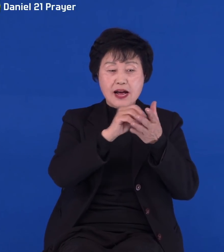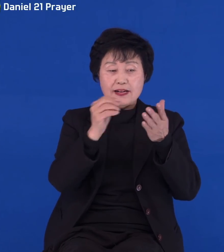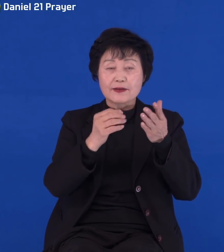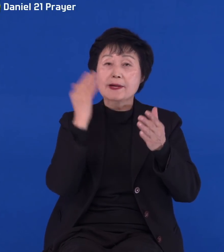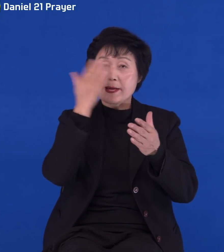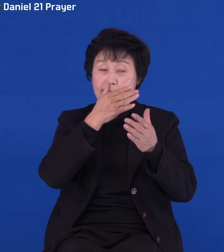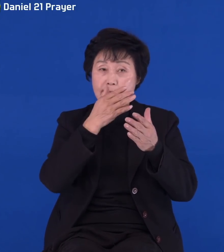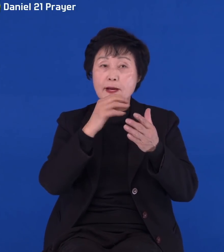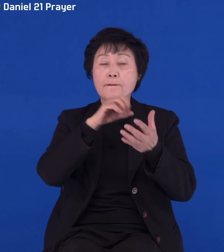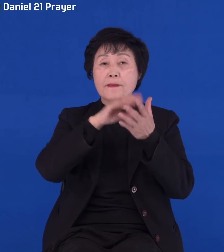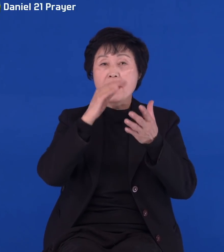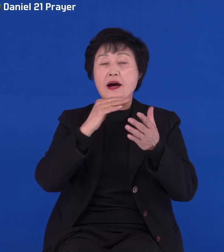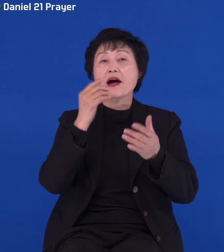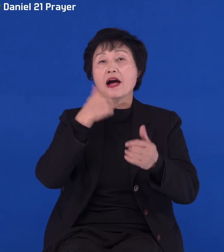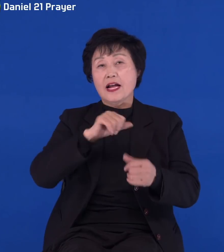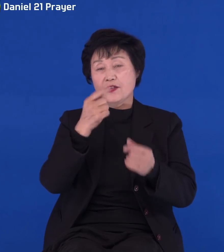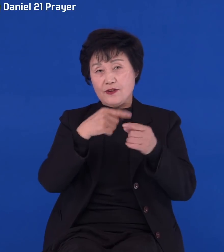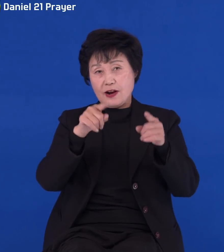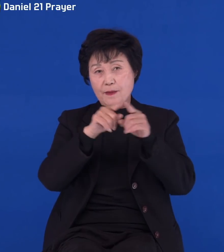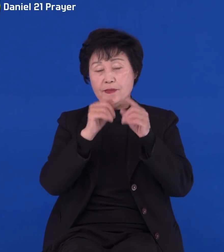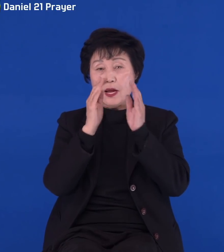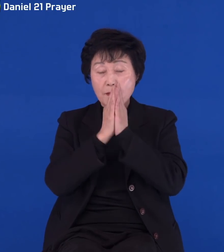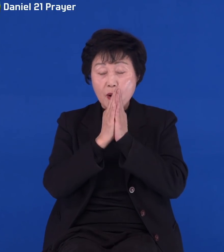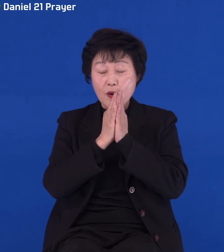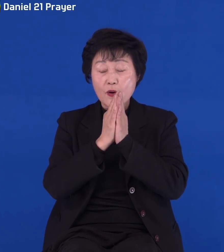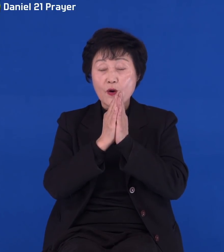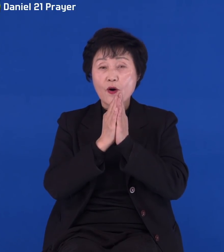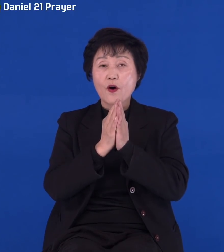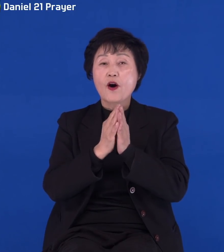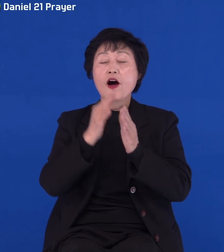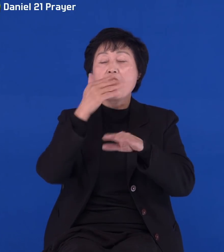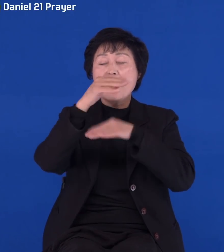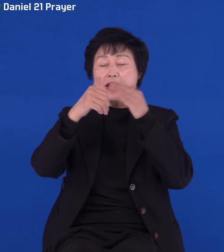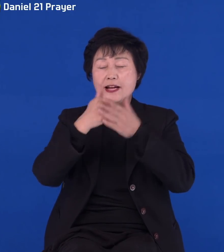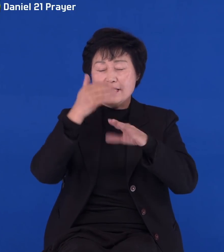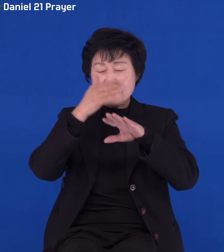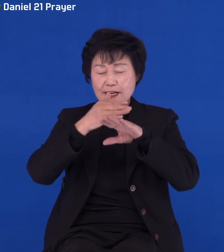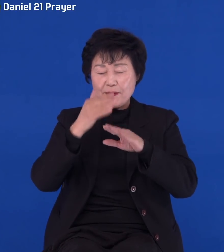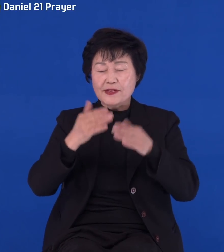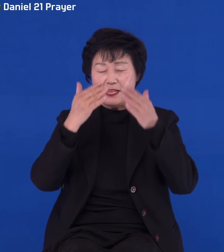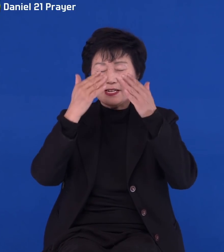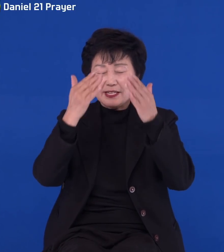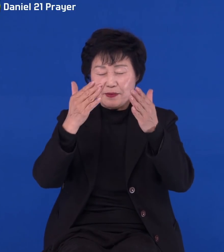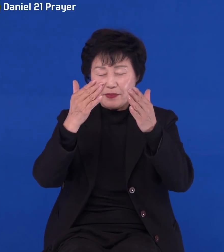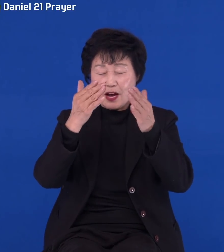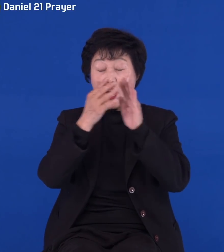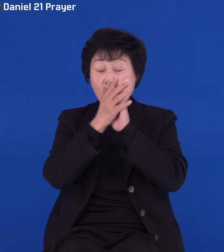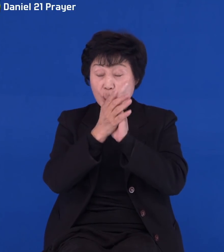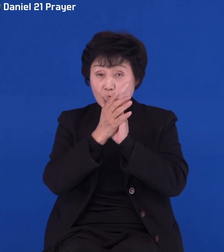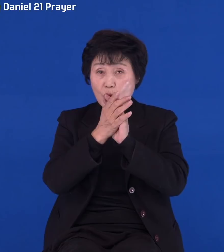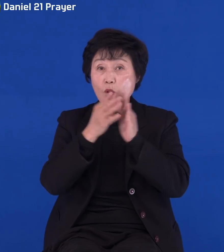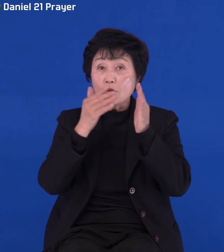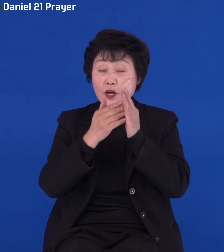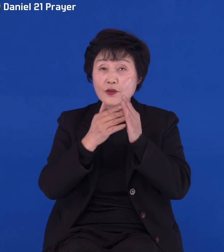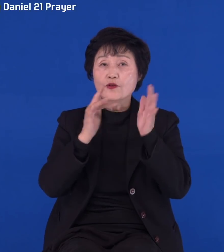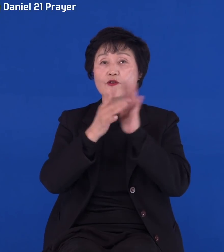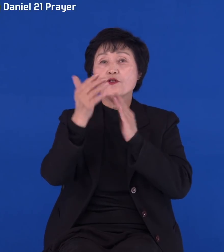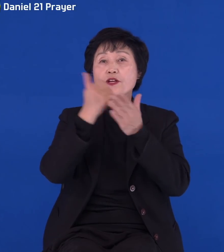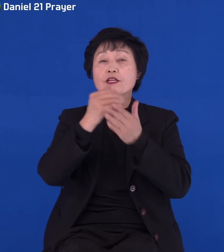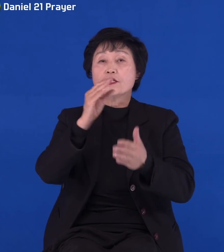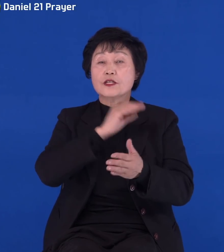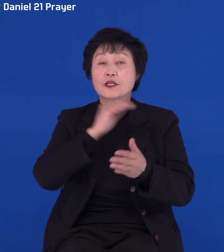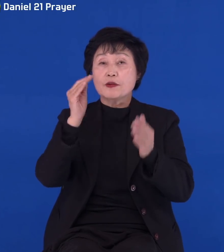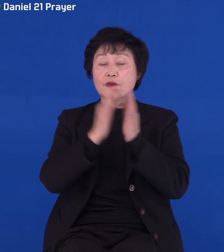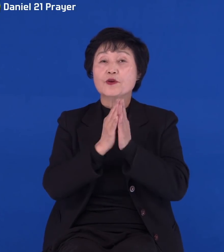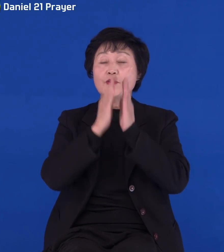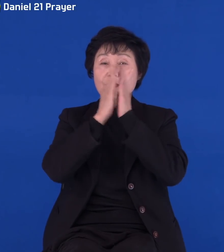저희와 끝까지 함께 해주시며 감사합니다. 예수님의 이름으로 기도합니다. 아멘 했더니 저희 아들이 크게 아멘 하더라고요. 오늘 두 번째 퀴즈이자